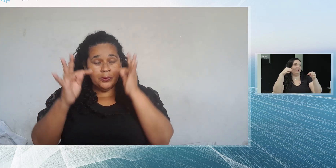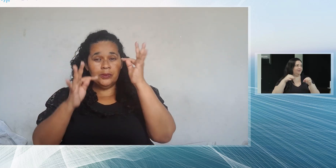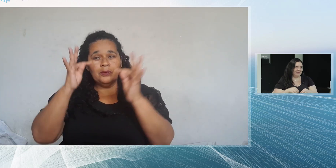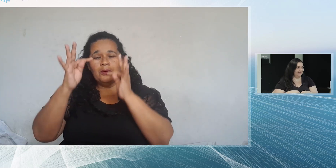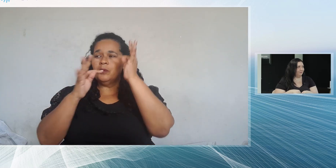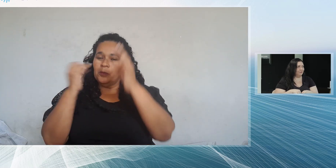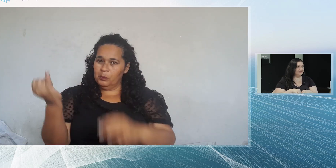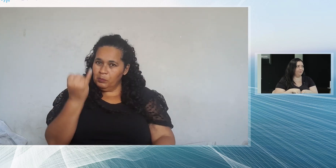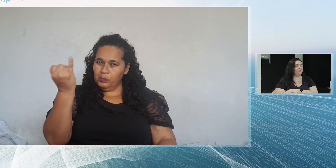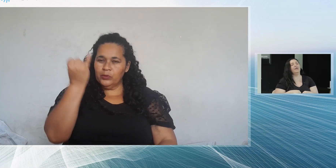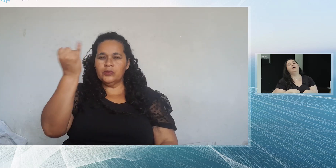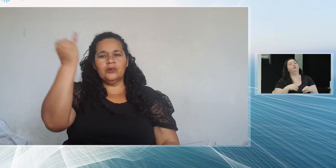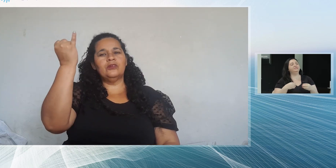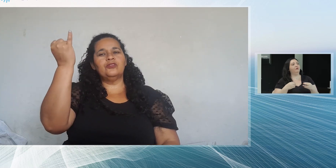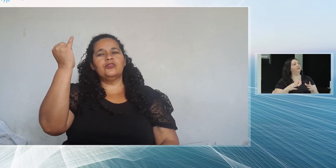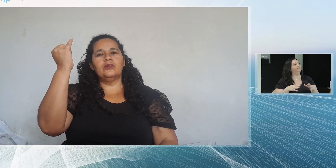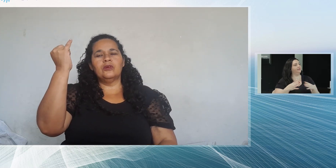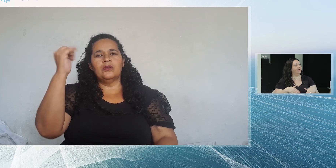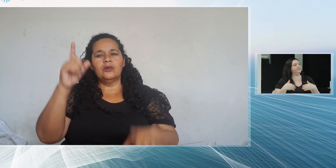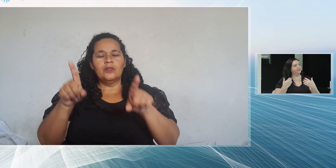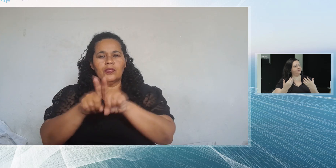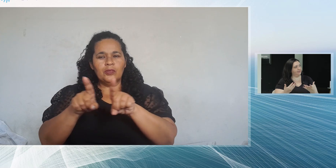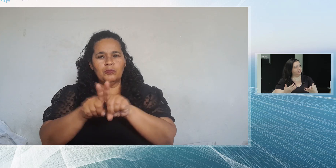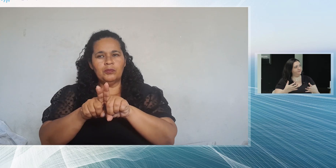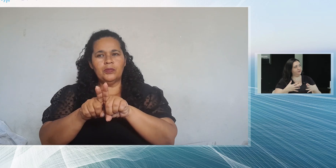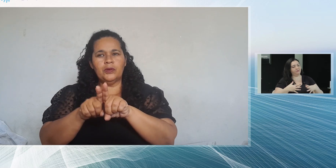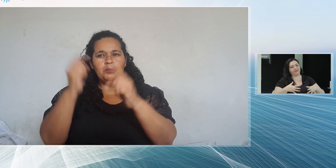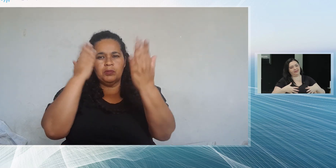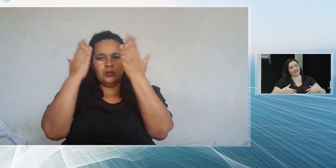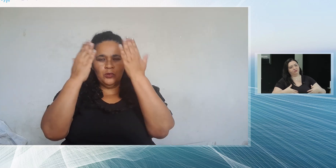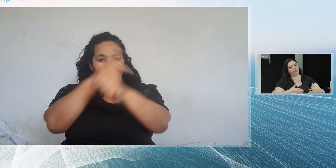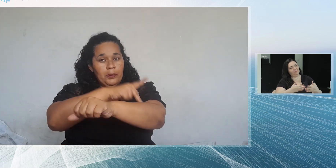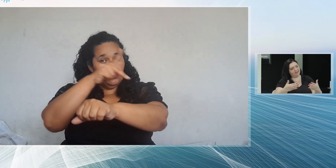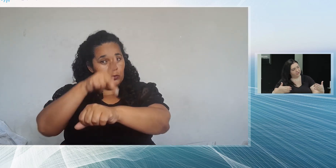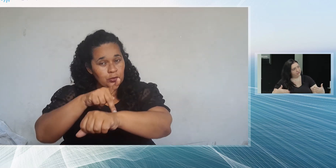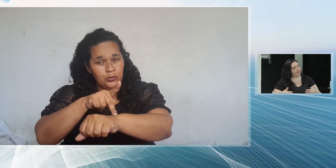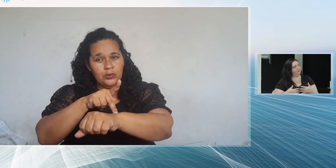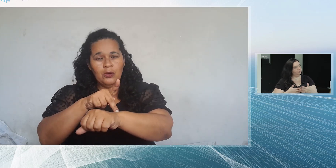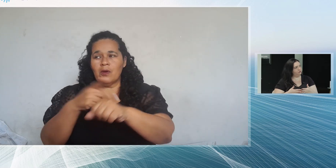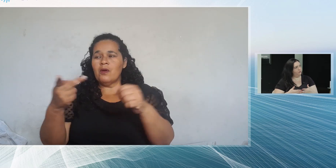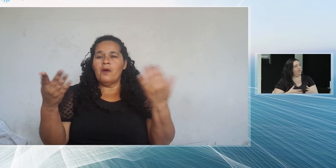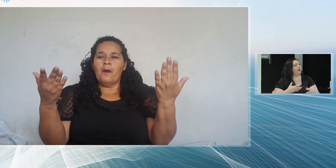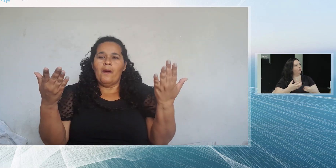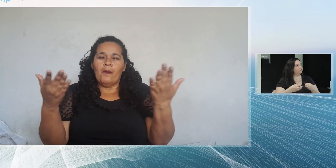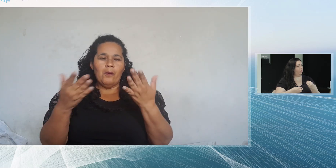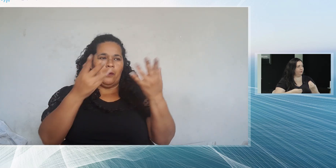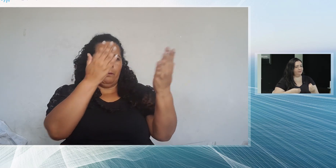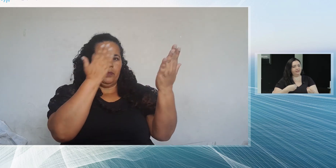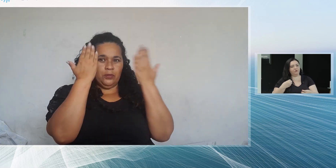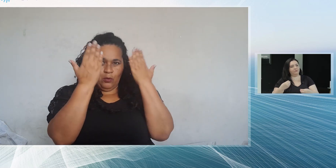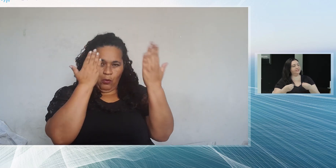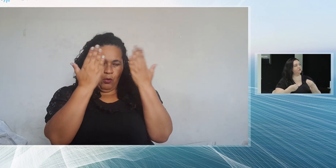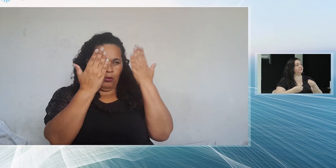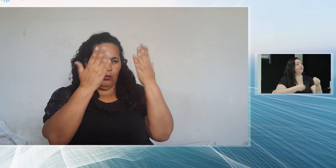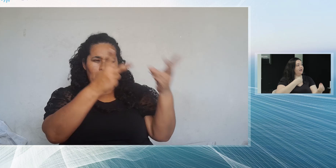atenção alternada, por exemplo, o psicólogo ele vai criar estratégias, vai criar no ambiente terapêutico alguns